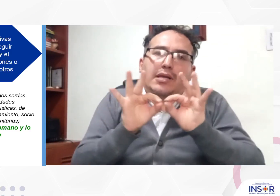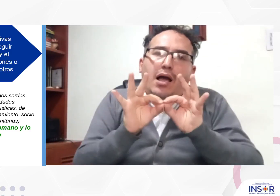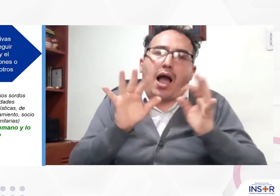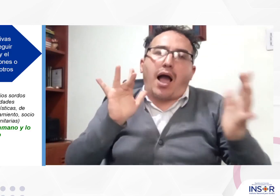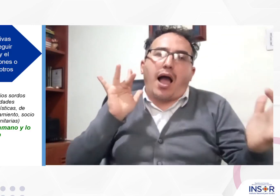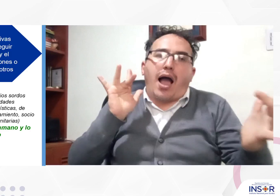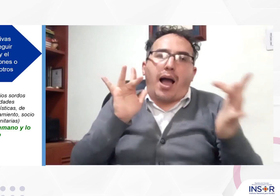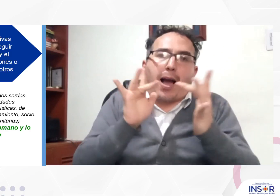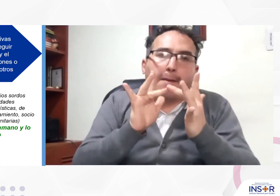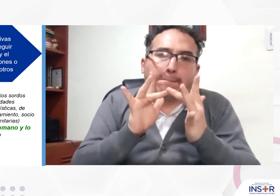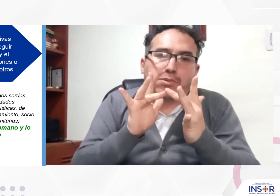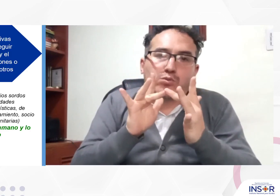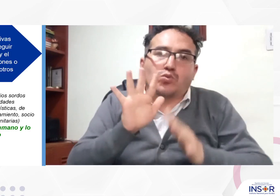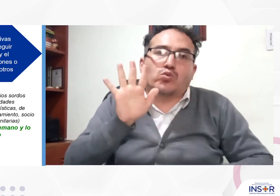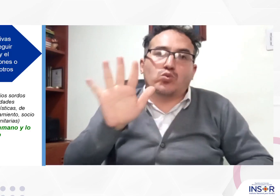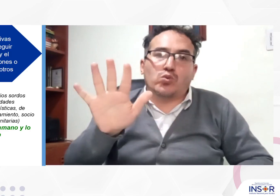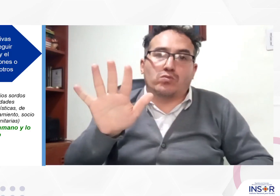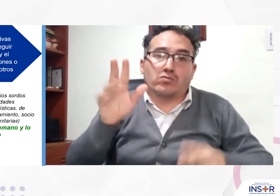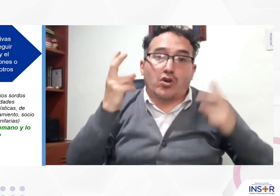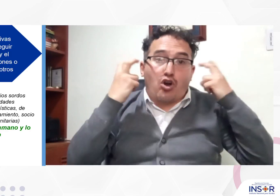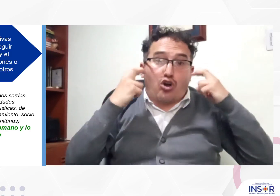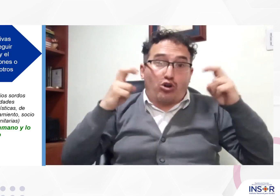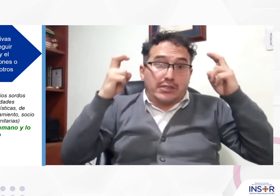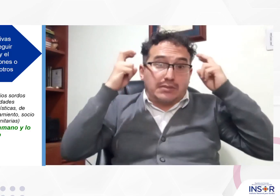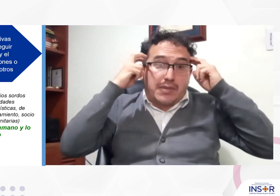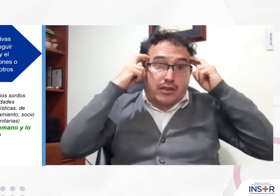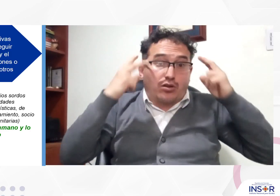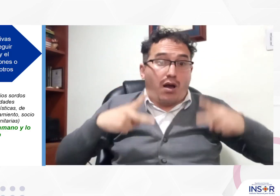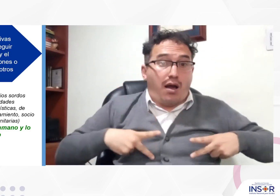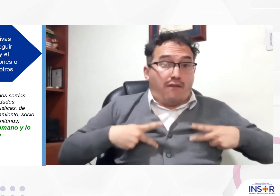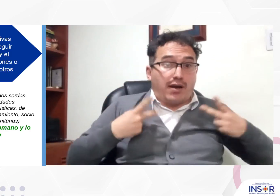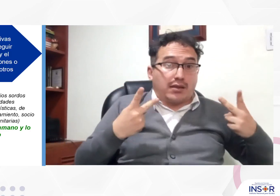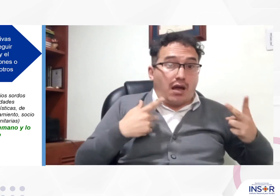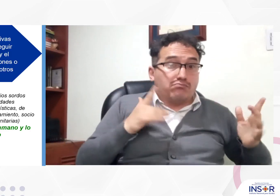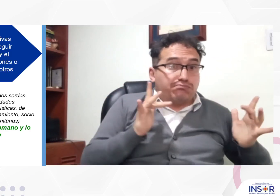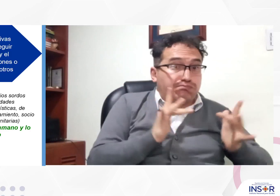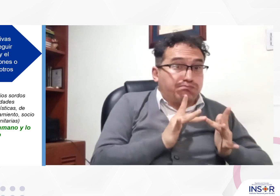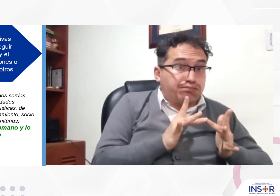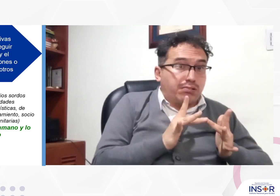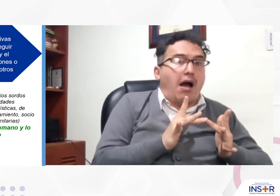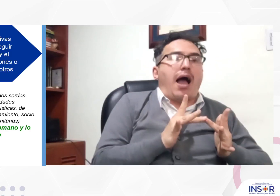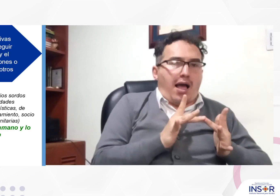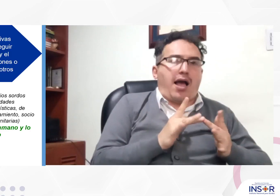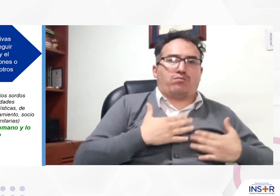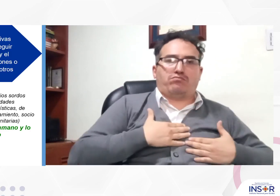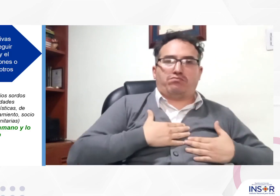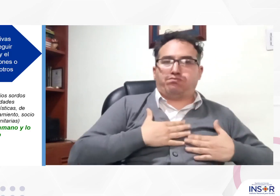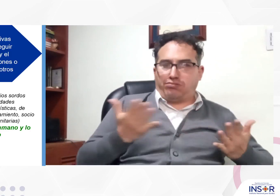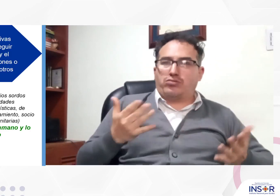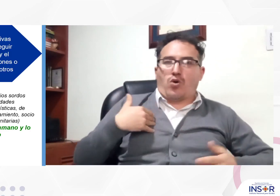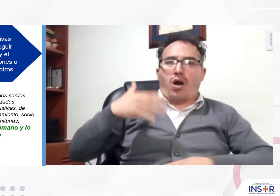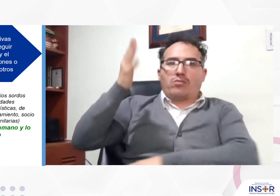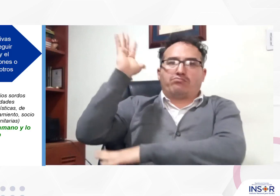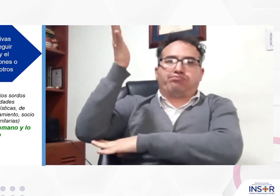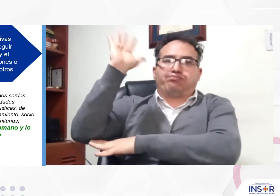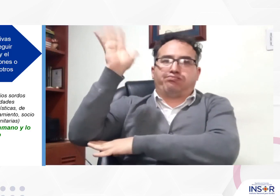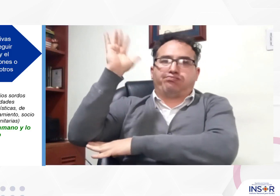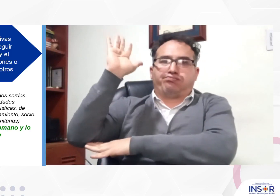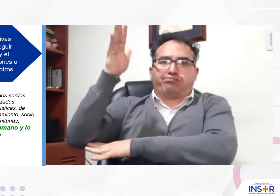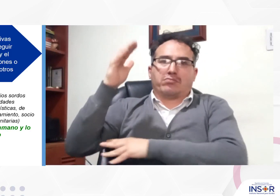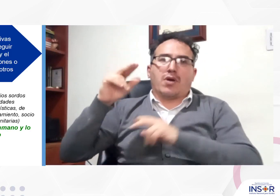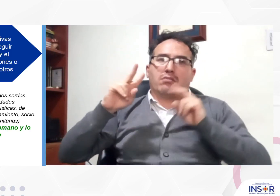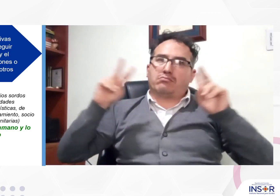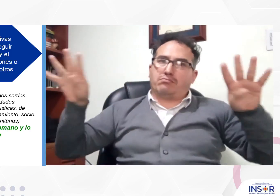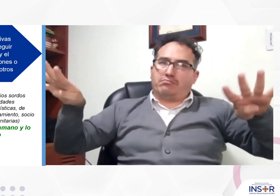por hablar, no es exponer por exponer, sino que de acuerdo a nuestro conocimiento y a nuestra experiencia de vida, si estas